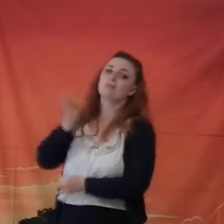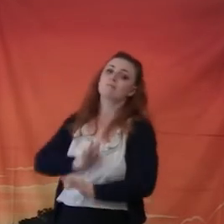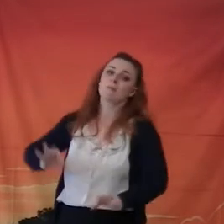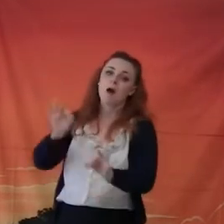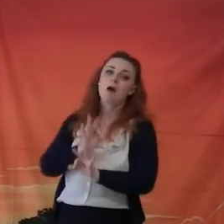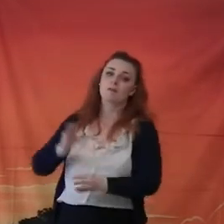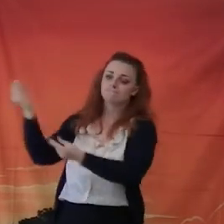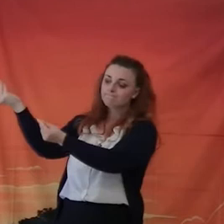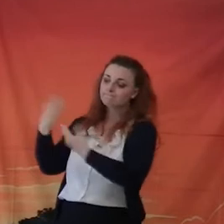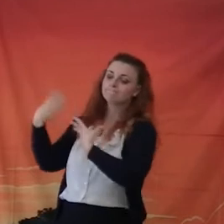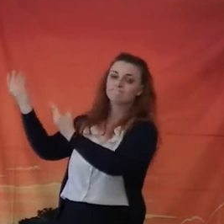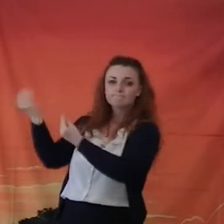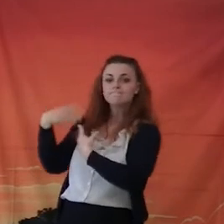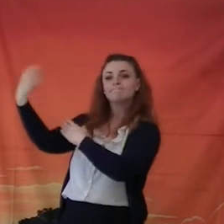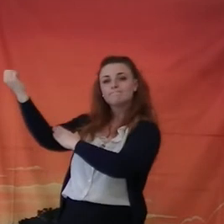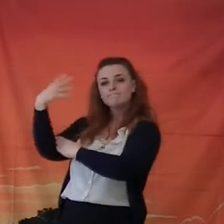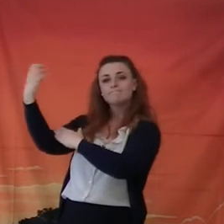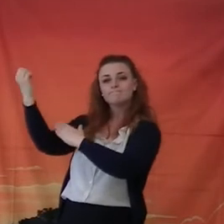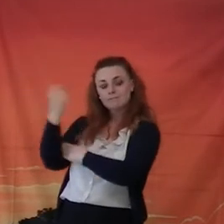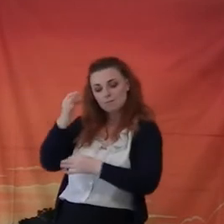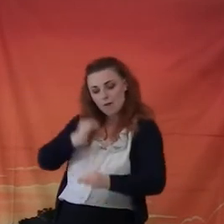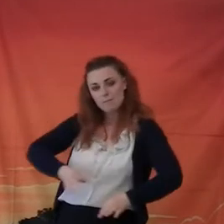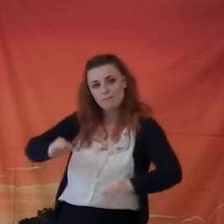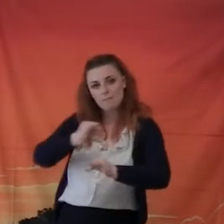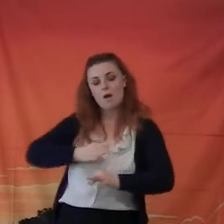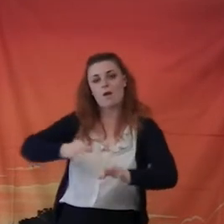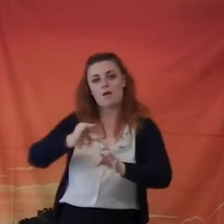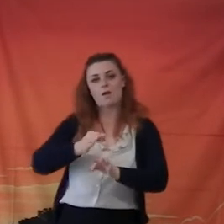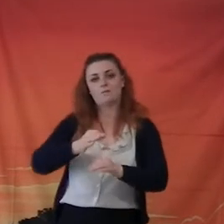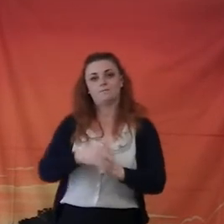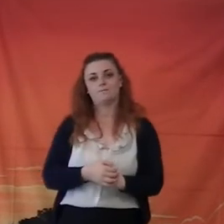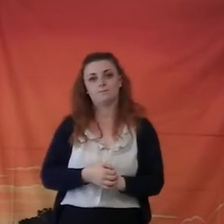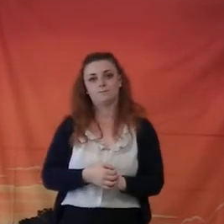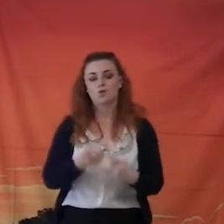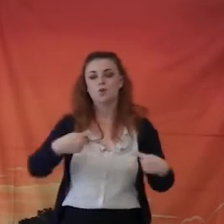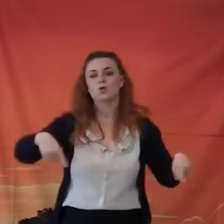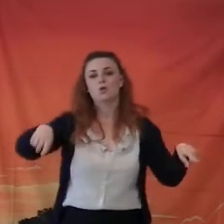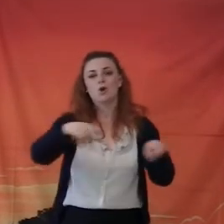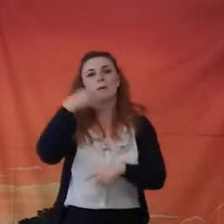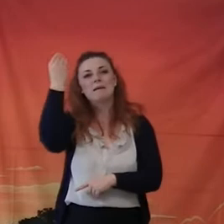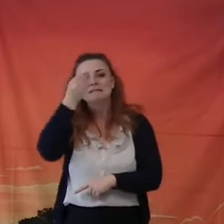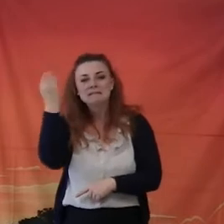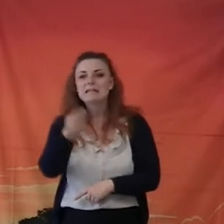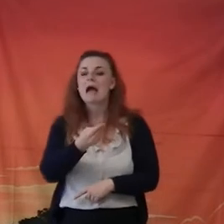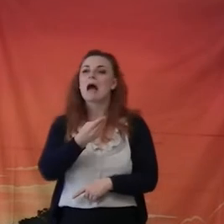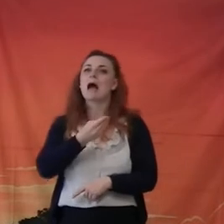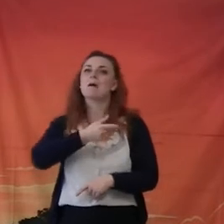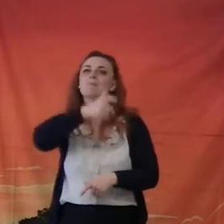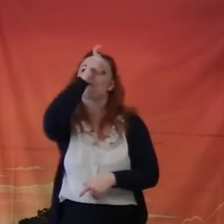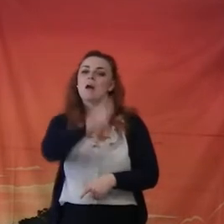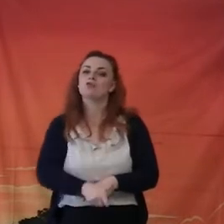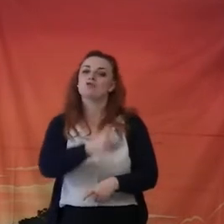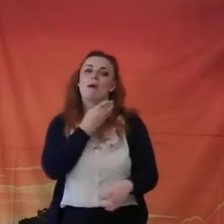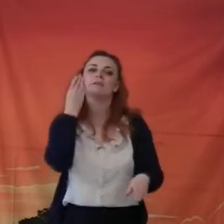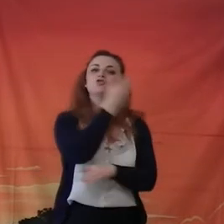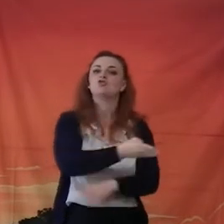prepara. Abbiamo un brutto concetto della missione, del missionario. Il missionario non è quello che fa,